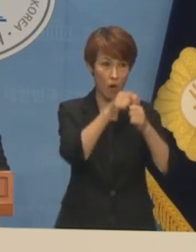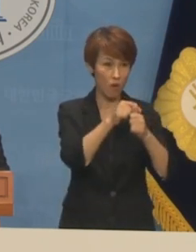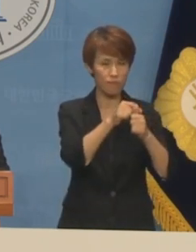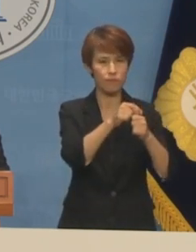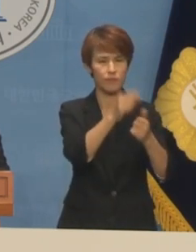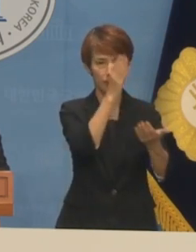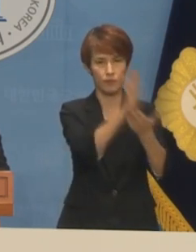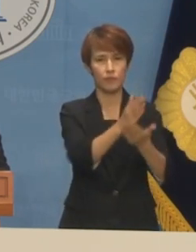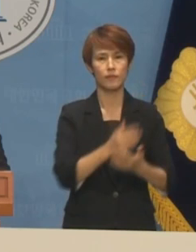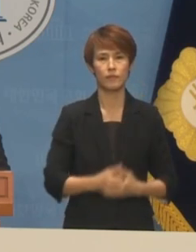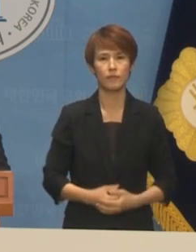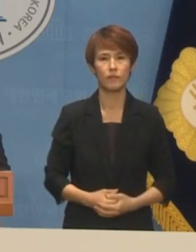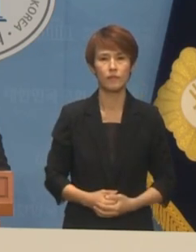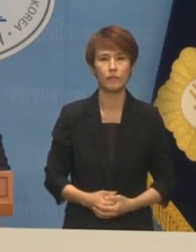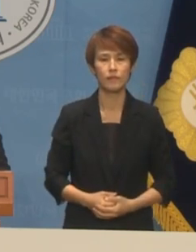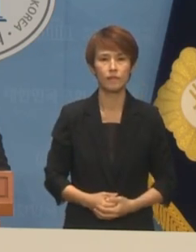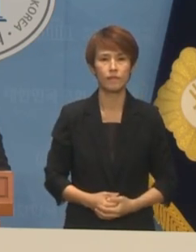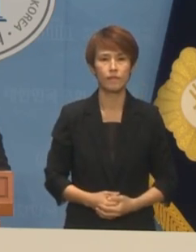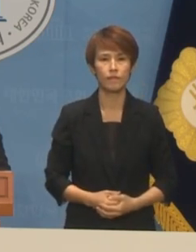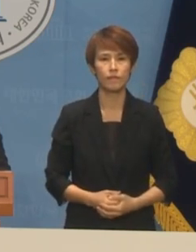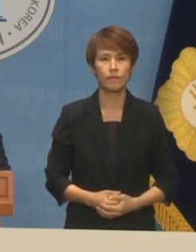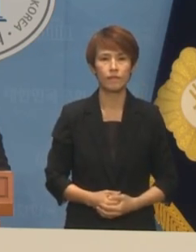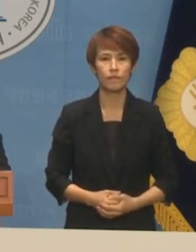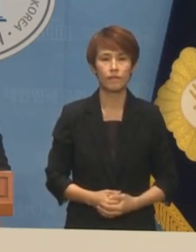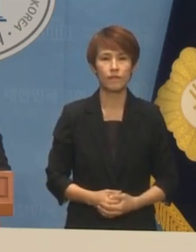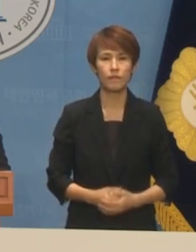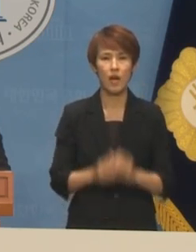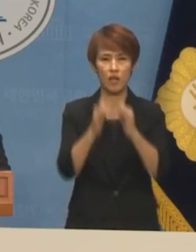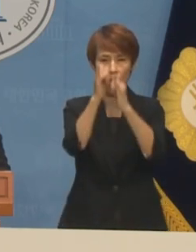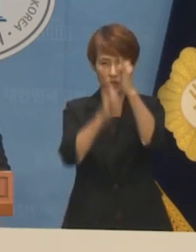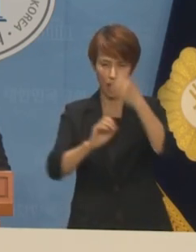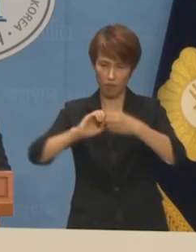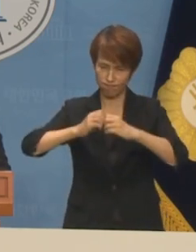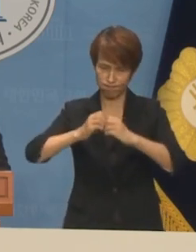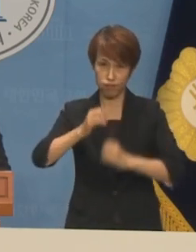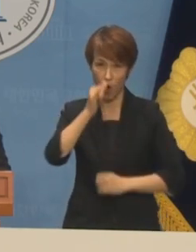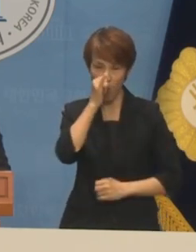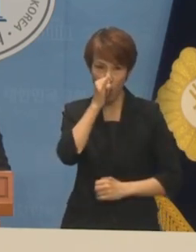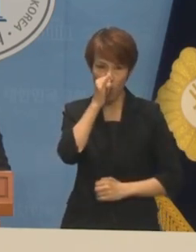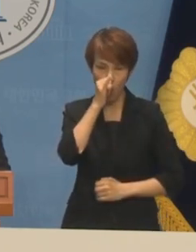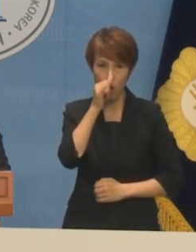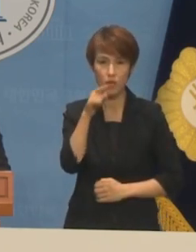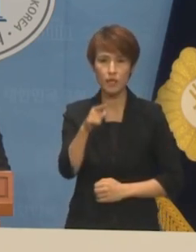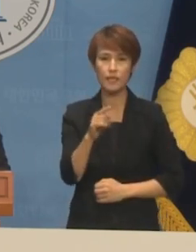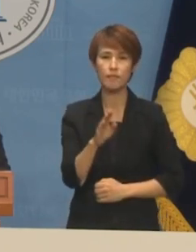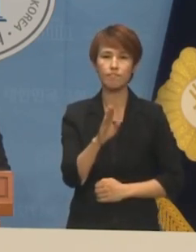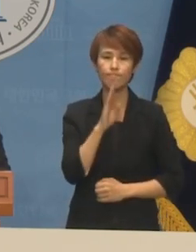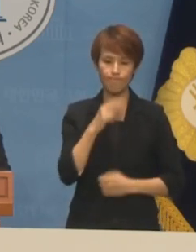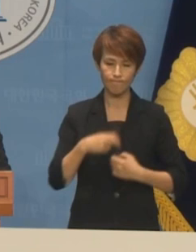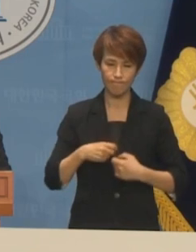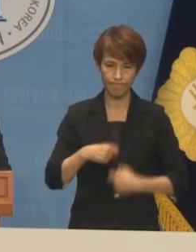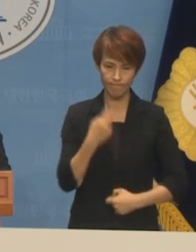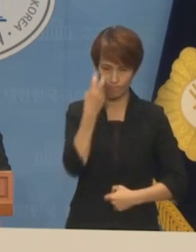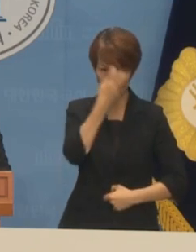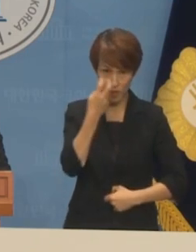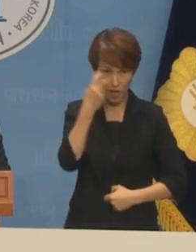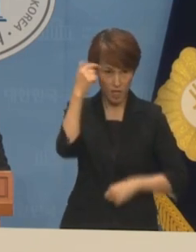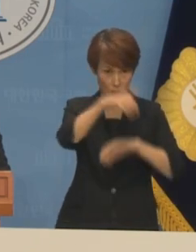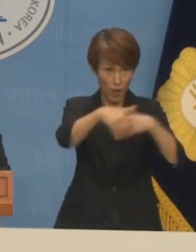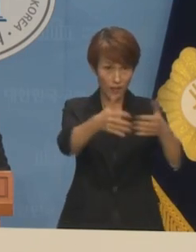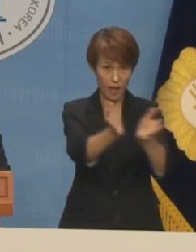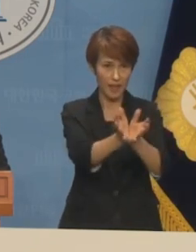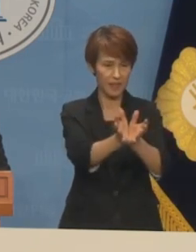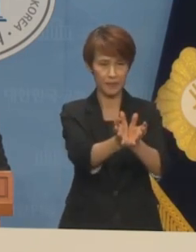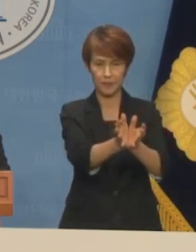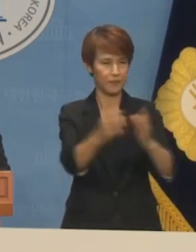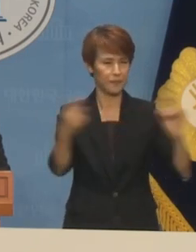바란다. 마지막으로 역사 왜곡 시도하는 여순 사건 진상조사기획단을 당장